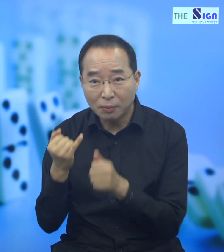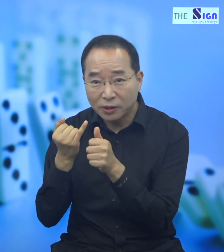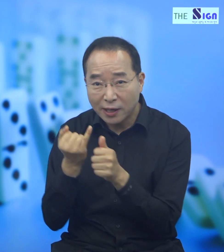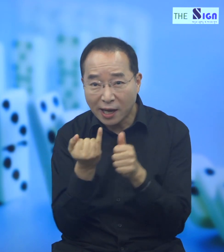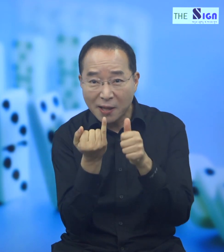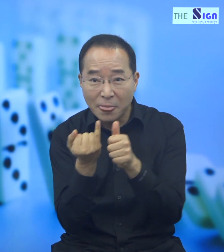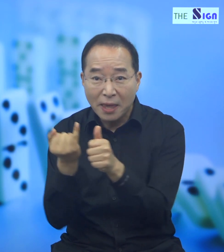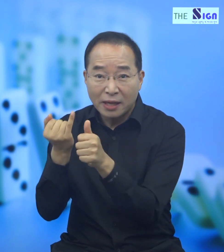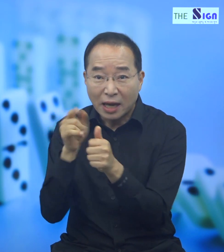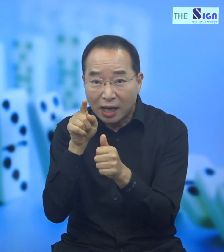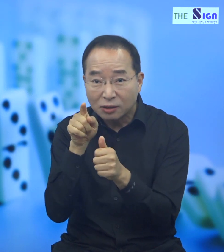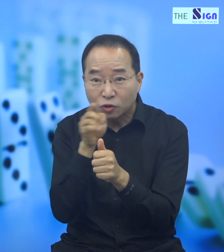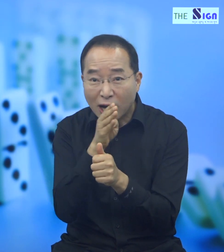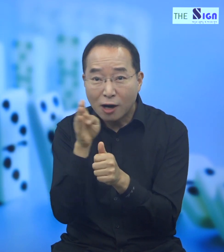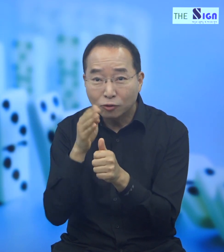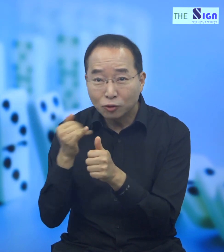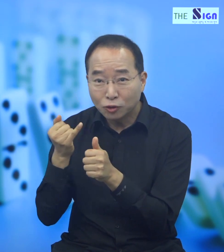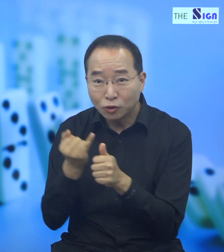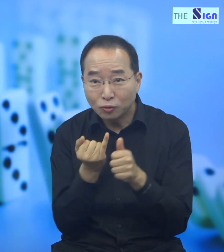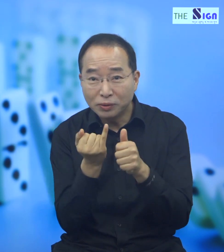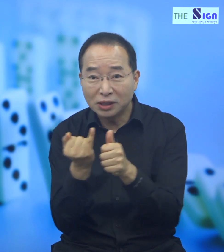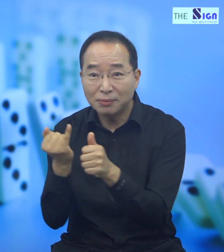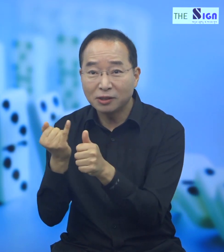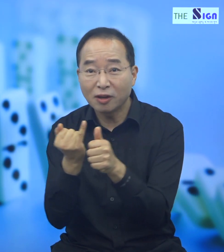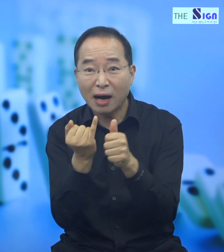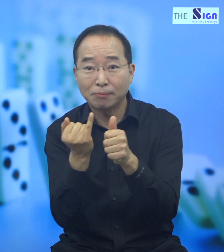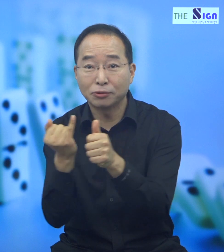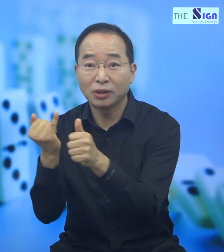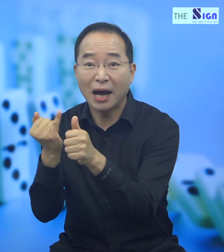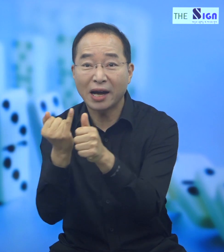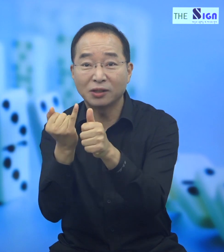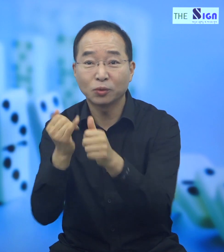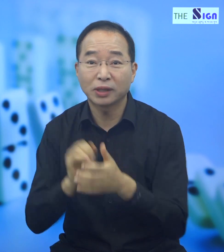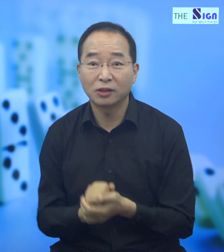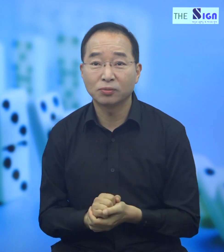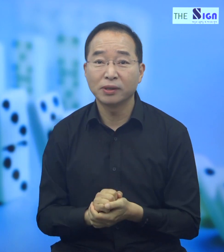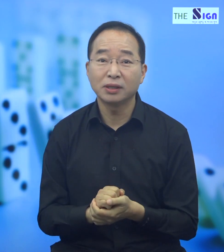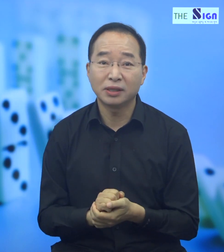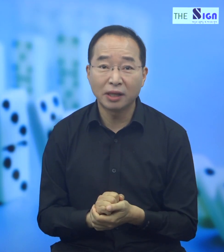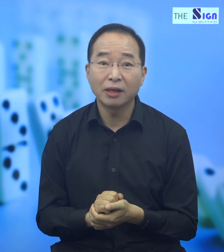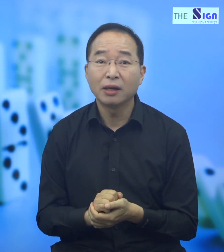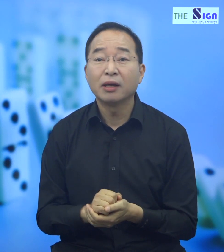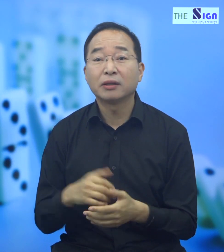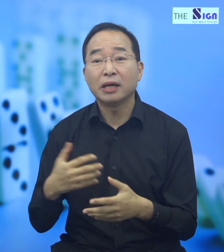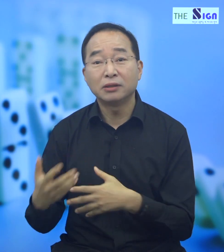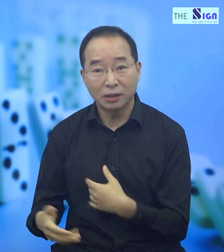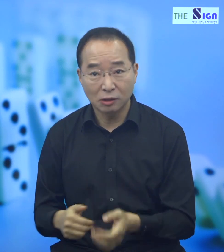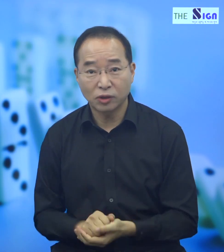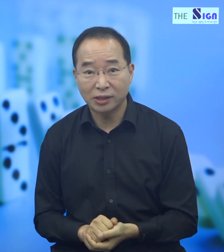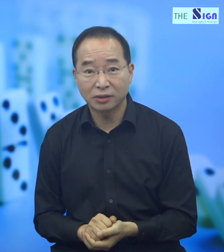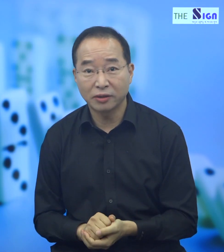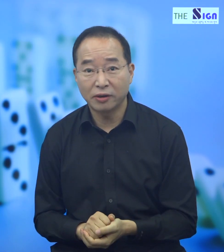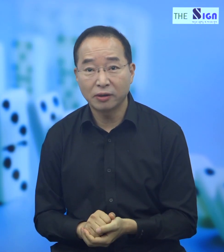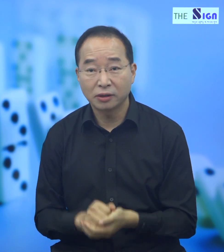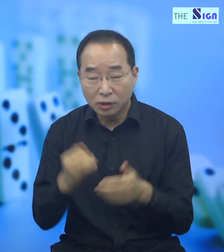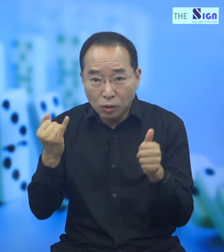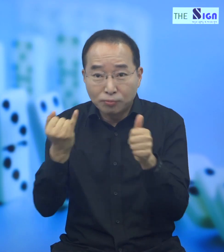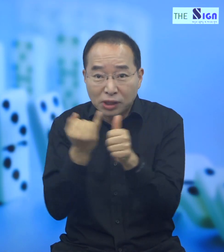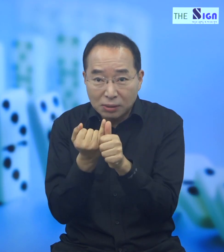보니까 약간 좌우로 움직이면서 앞으로 나아가는 동작 해주면 이게 데이트하다도 같이 써요. 그래서 이거